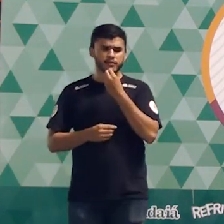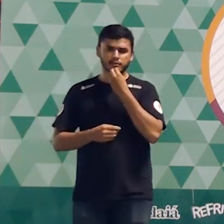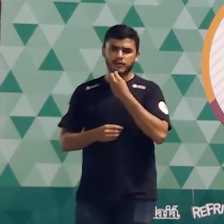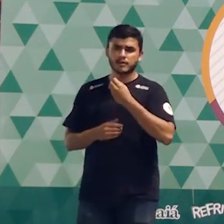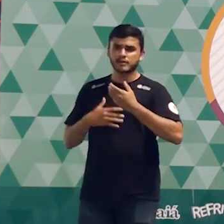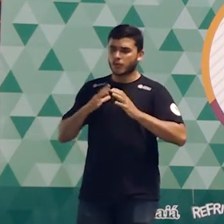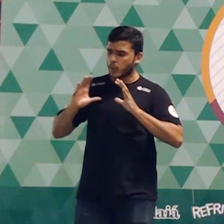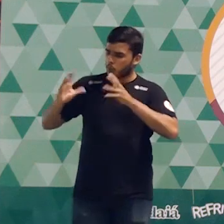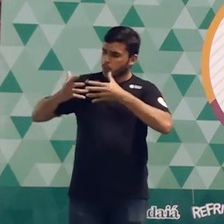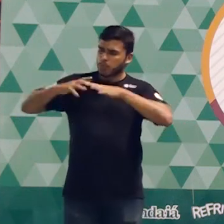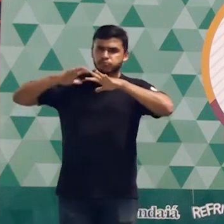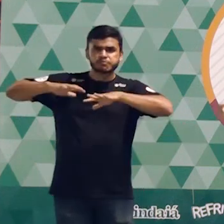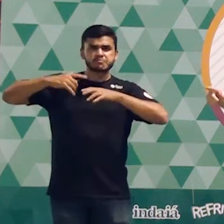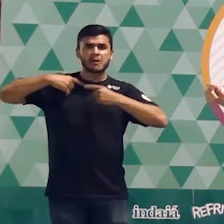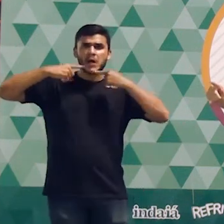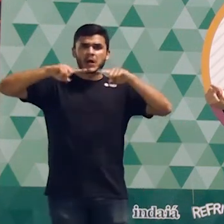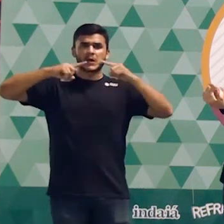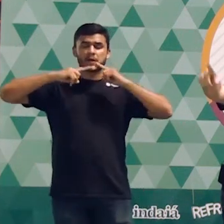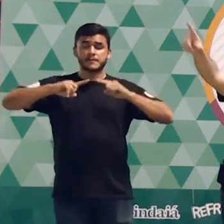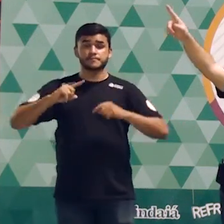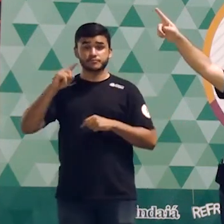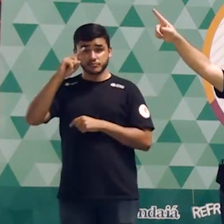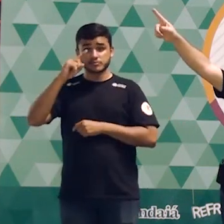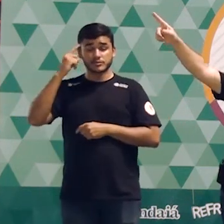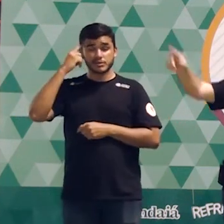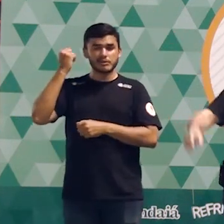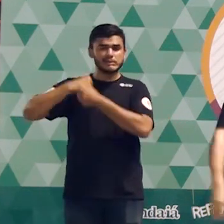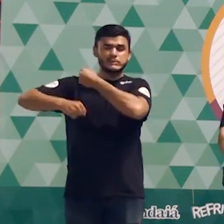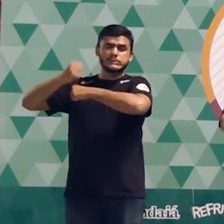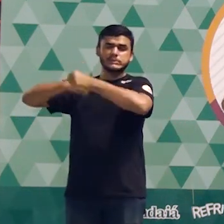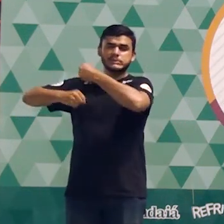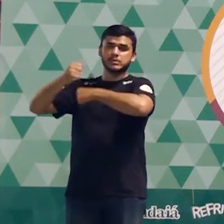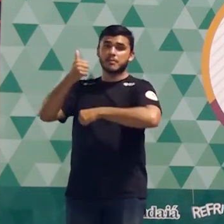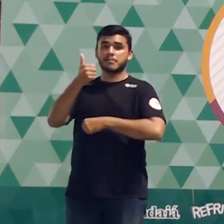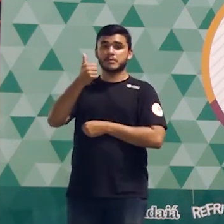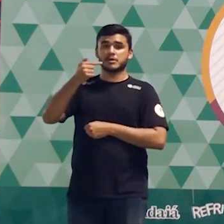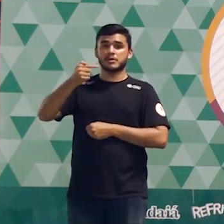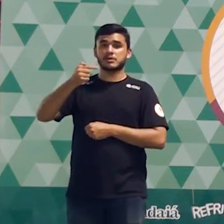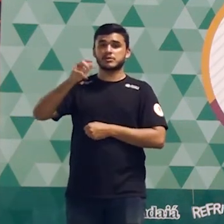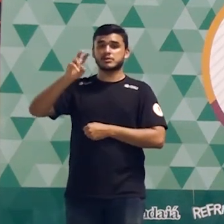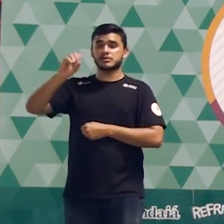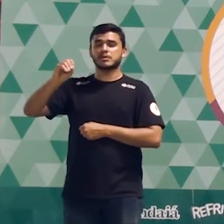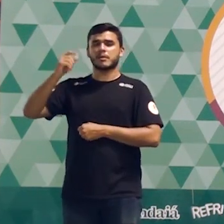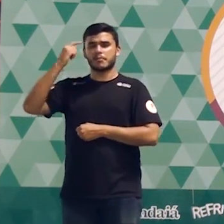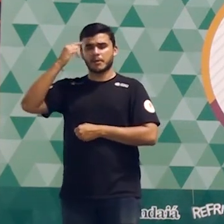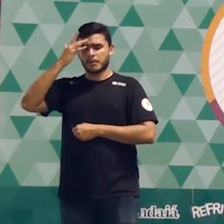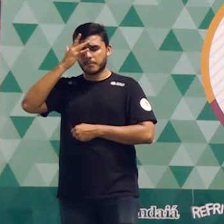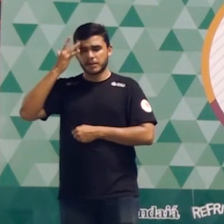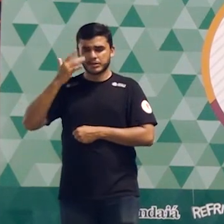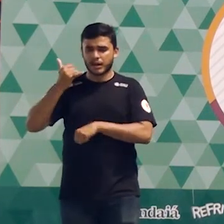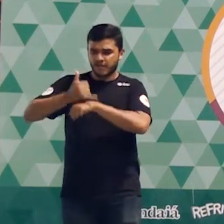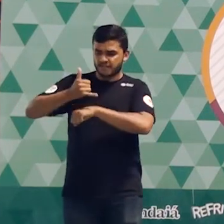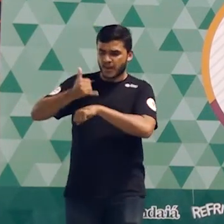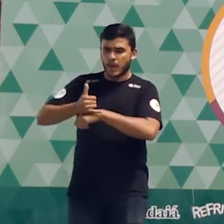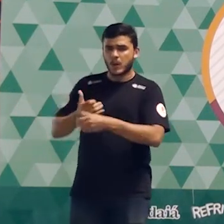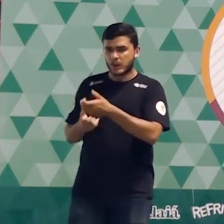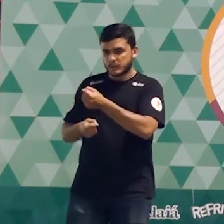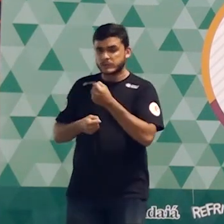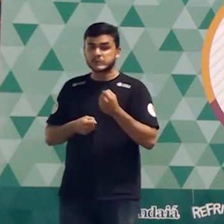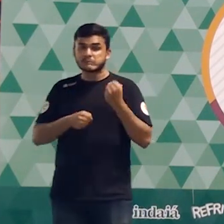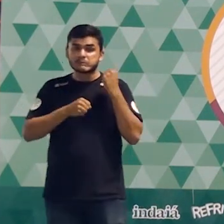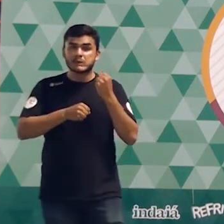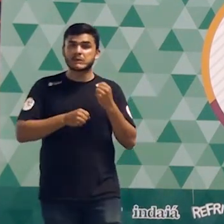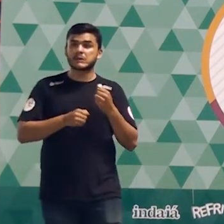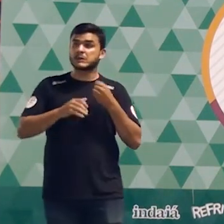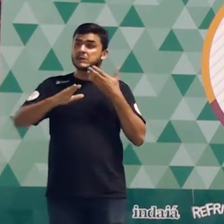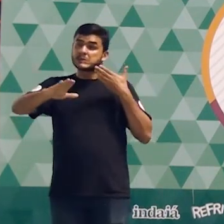pessoal se revoltar, diga isso para o pessoal que em 1750 pegou barra de ferro, picareta, pá, entrou